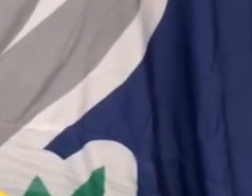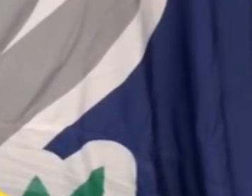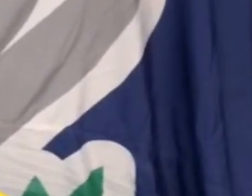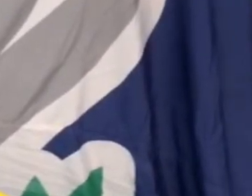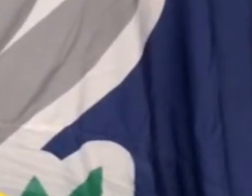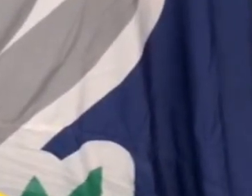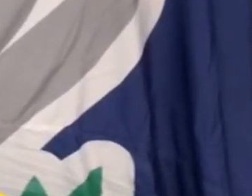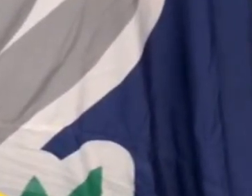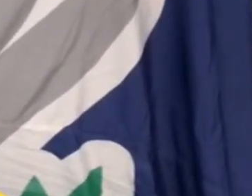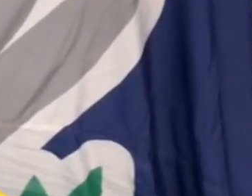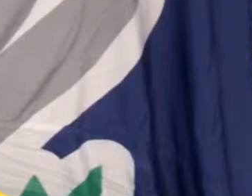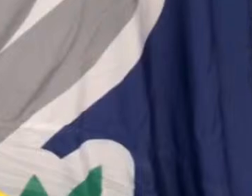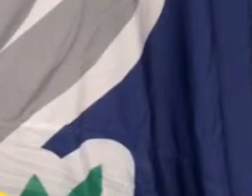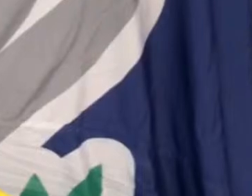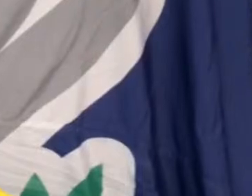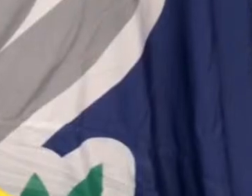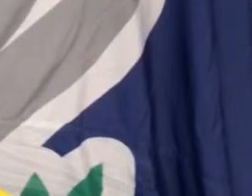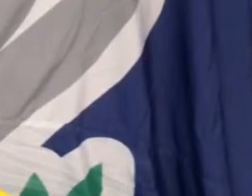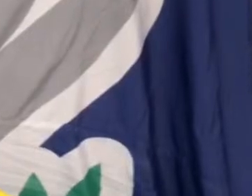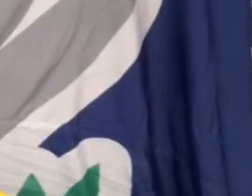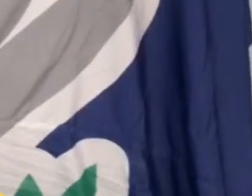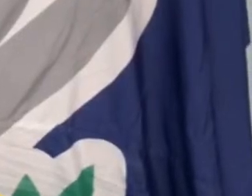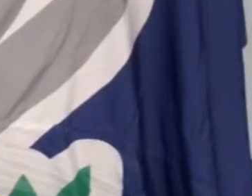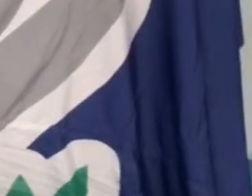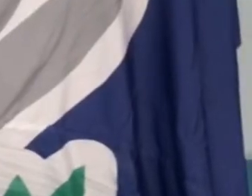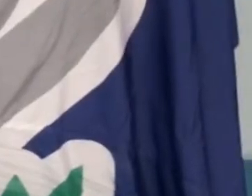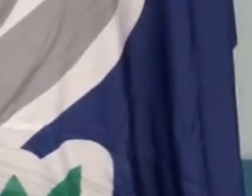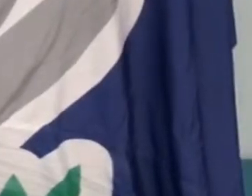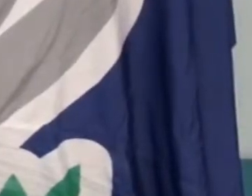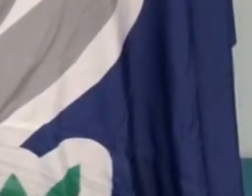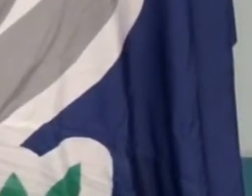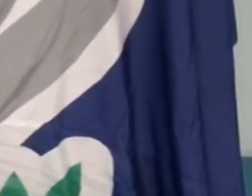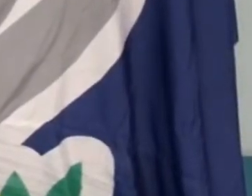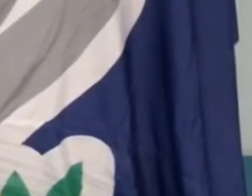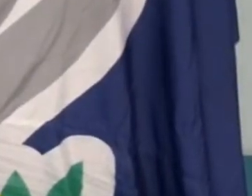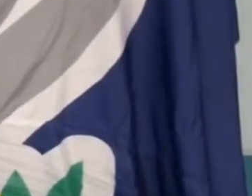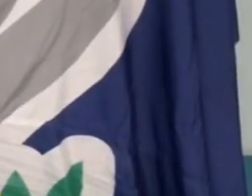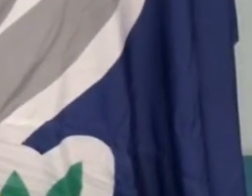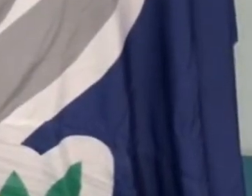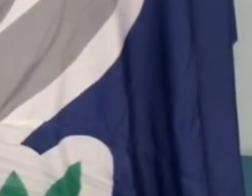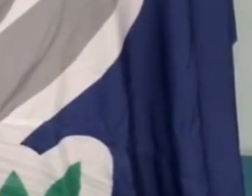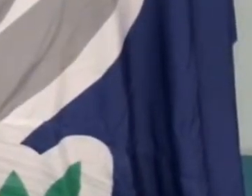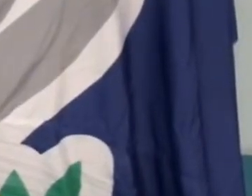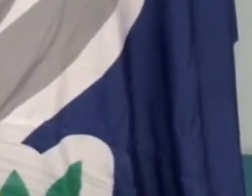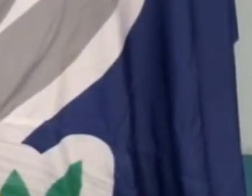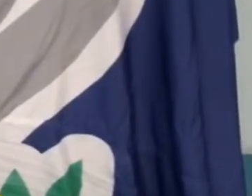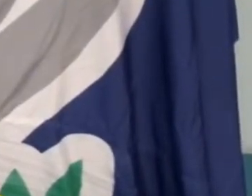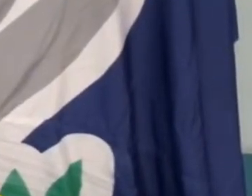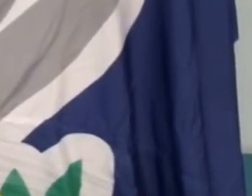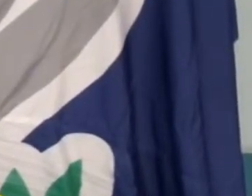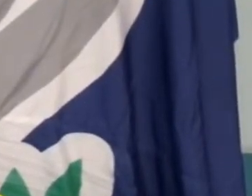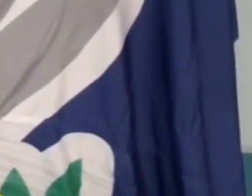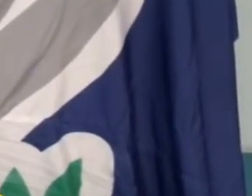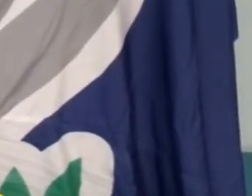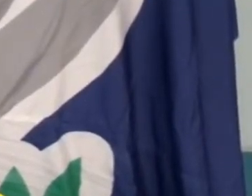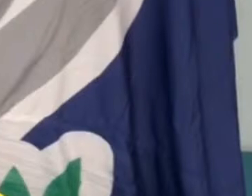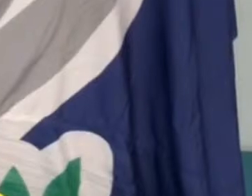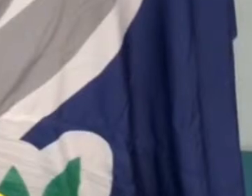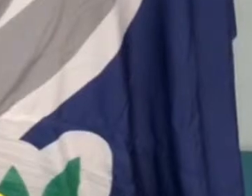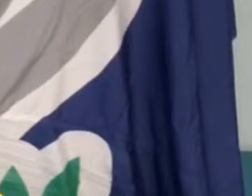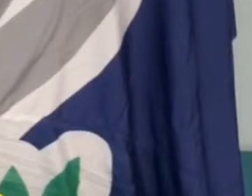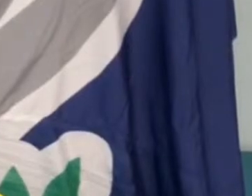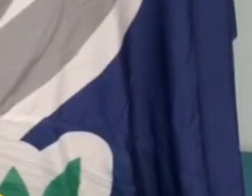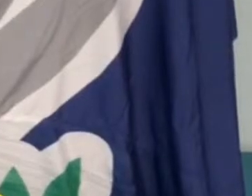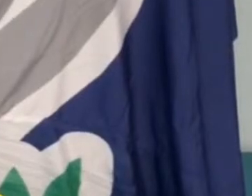pais, e o pai não quiser a toda essa ação, a gente não tem que ficar com raiva, a gente tem que aceitar.